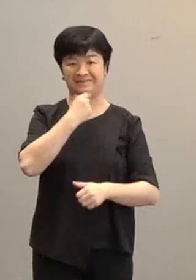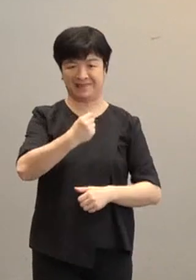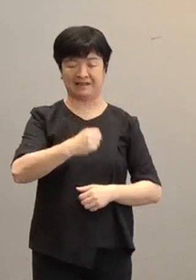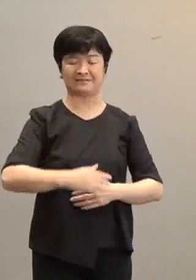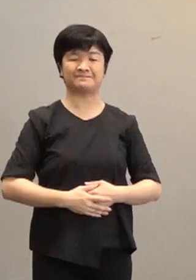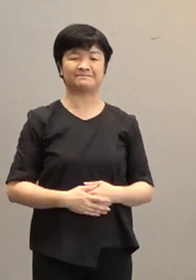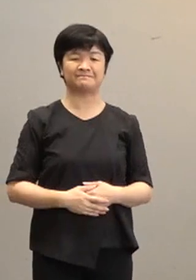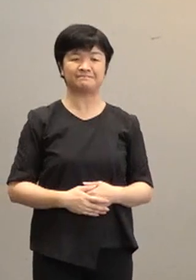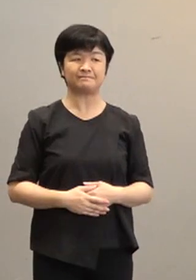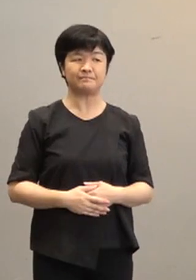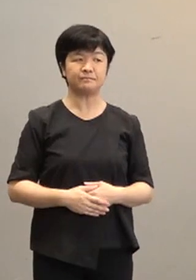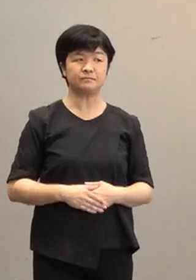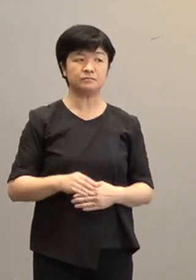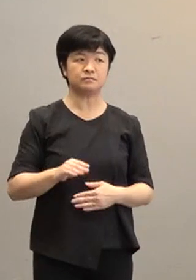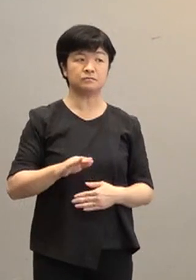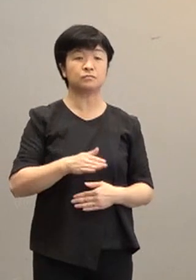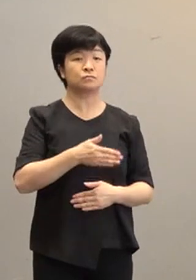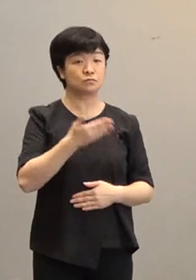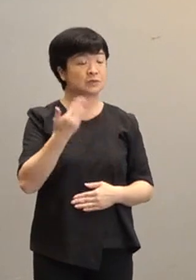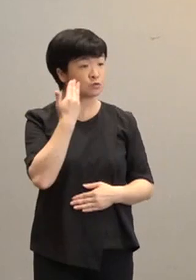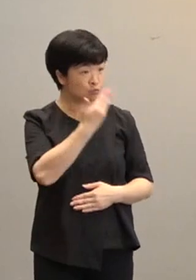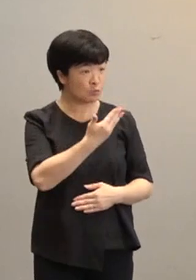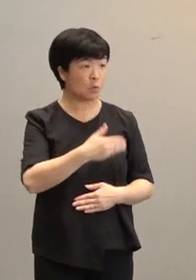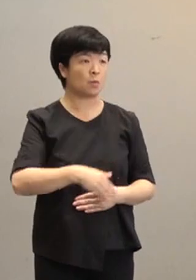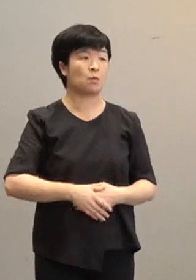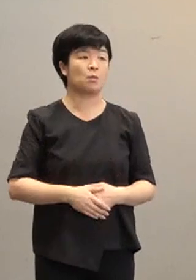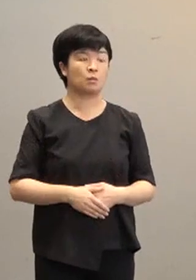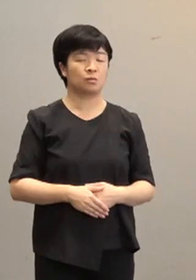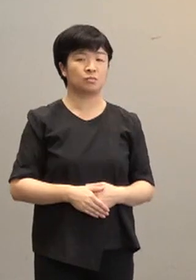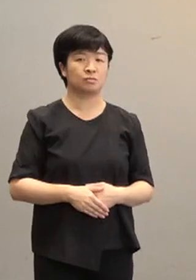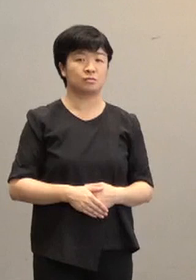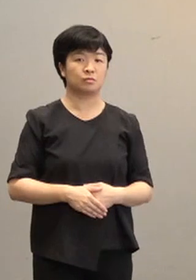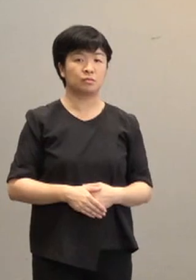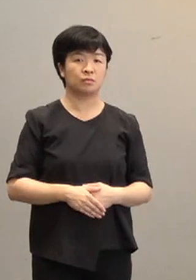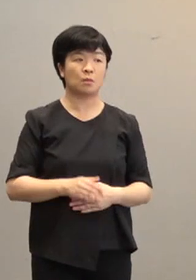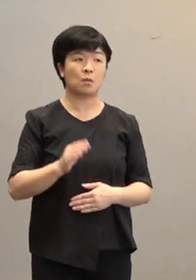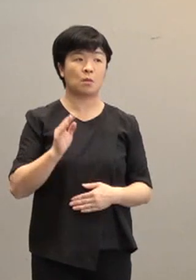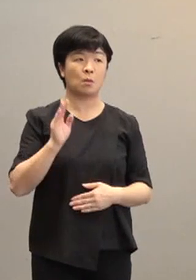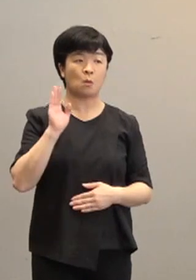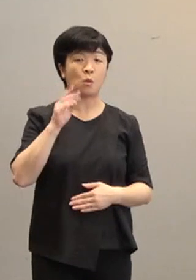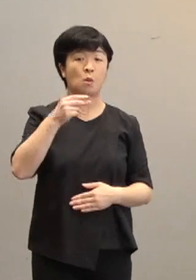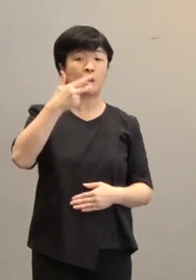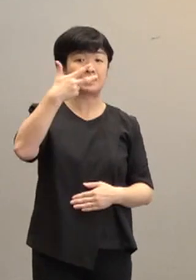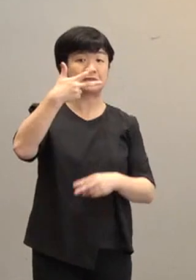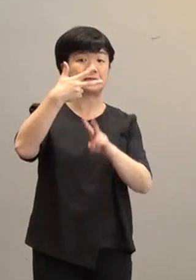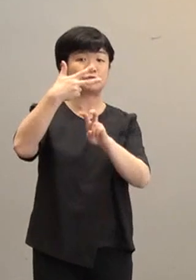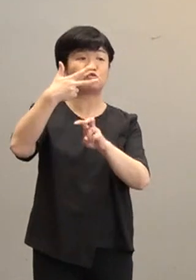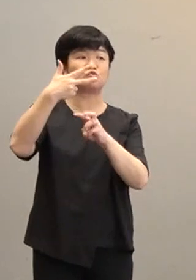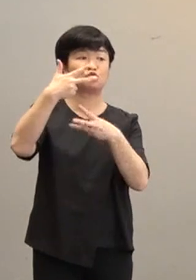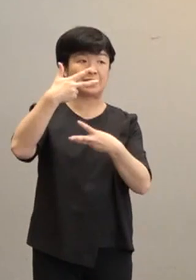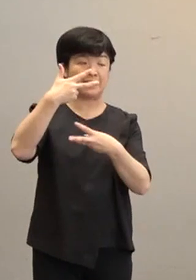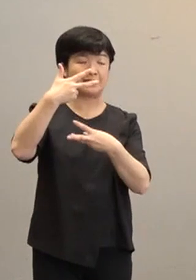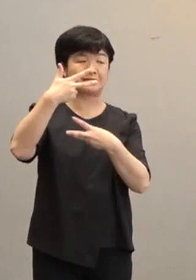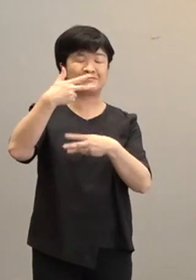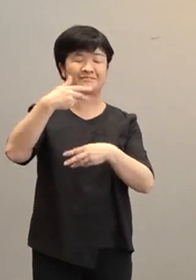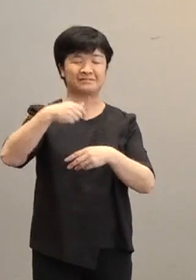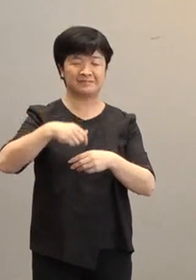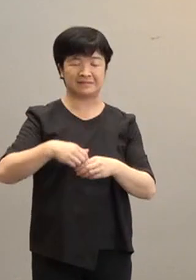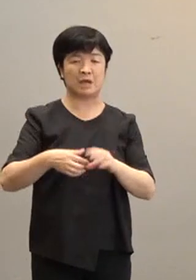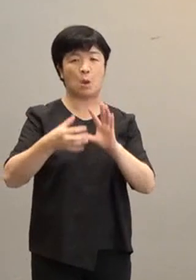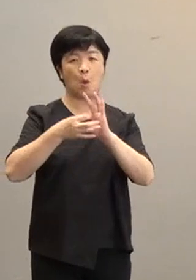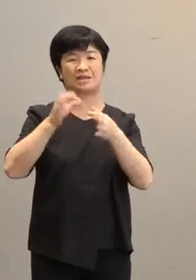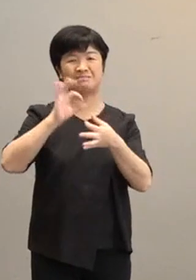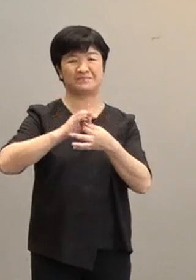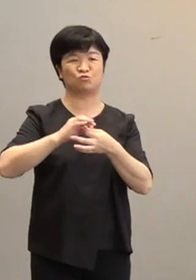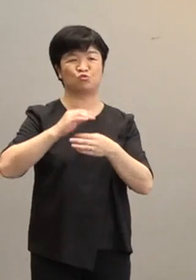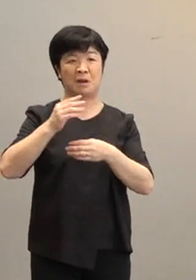変わりまして、早いもので、今度の20から23日で東京オリンピックの開幕からもう2年が経ちますけれども、